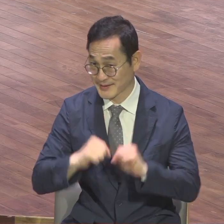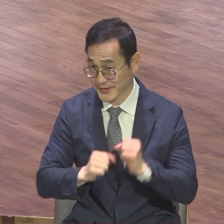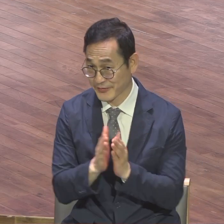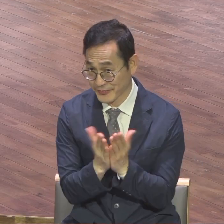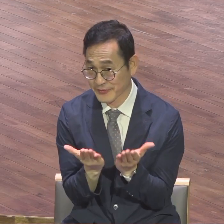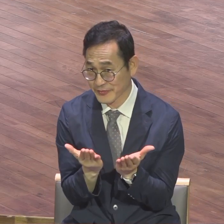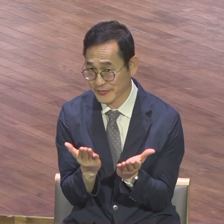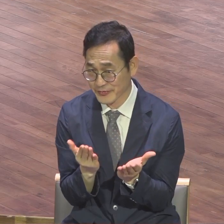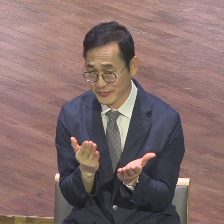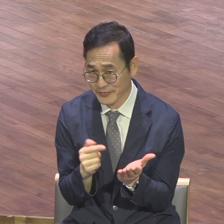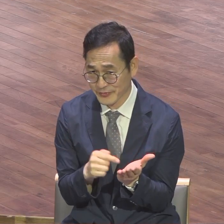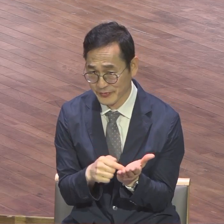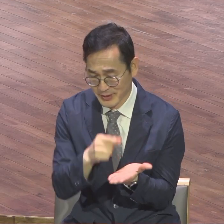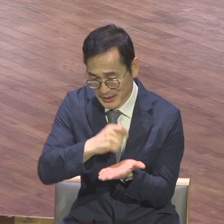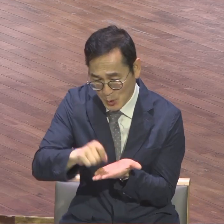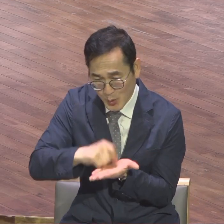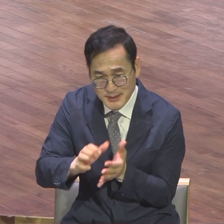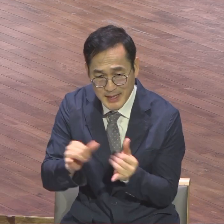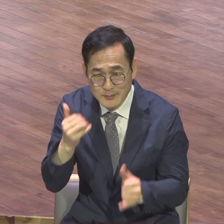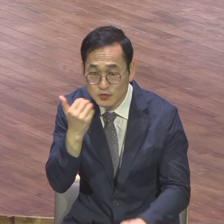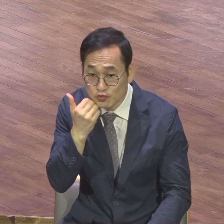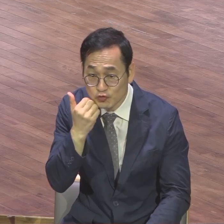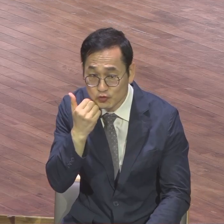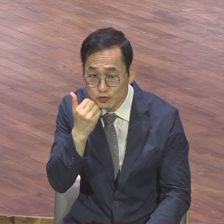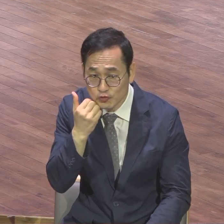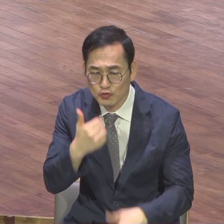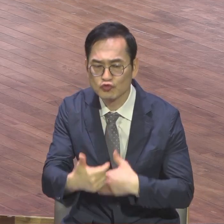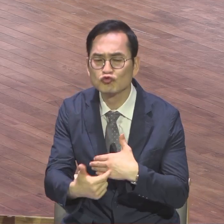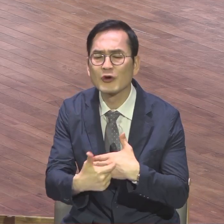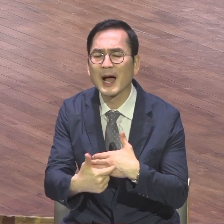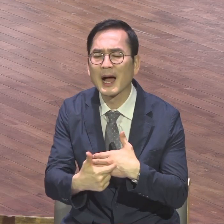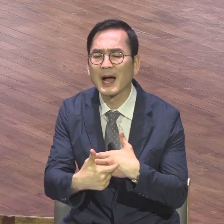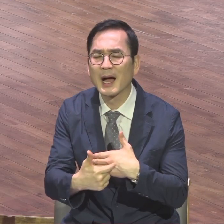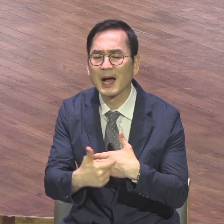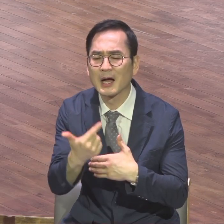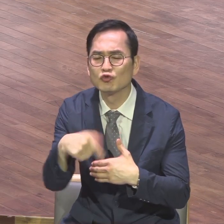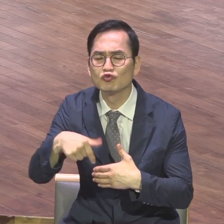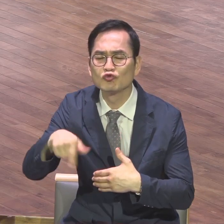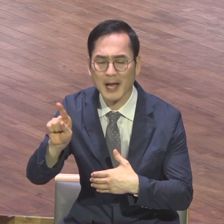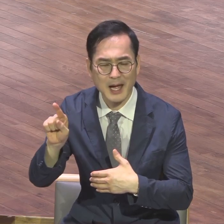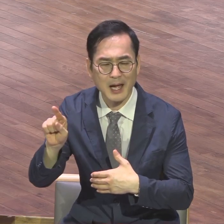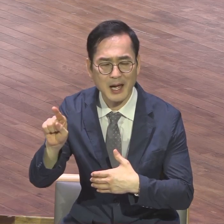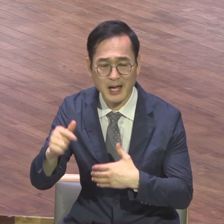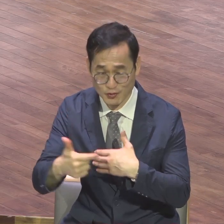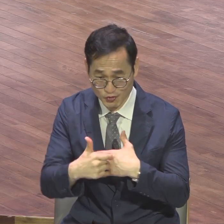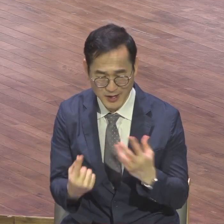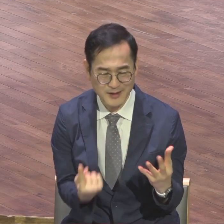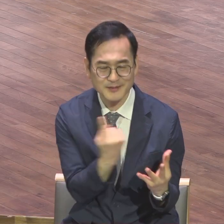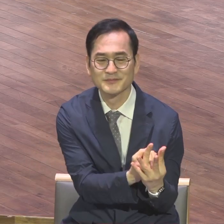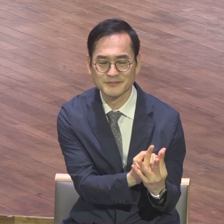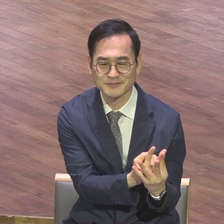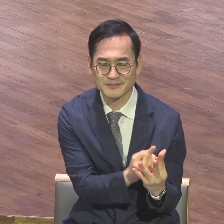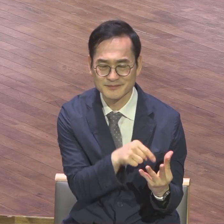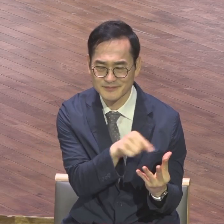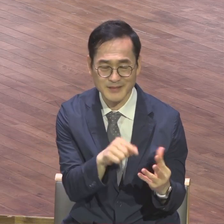이것을 기록한 저자가 누가가 지금 바울팀에 합류를 한 것입니다.